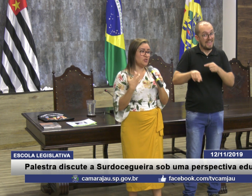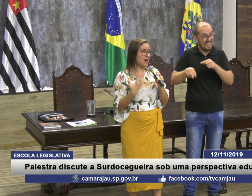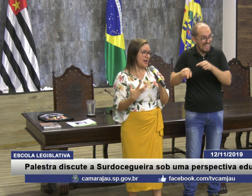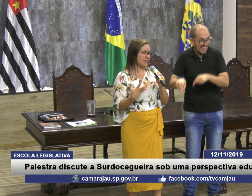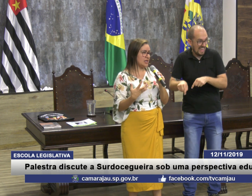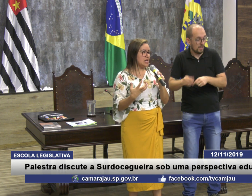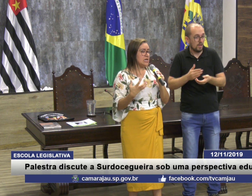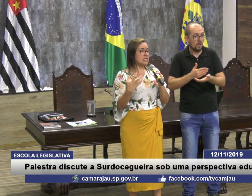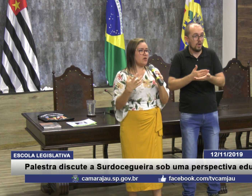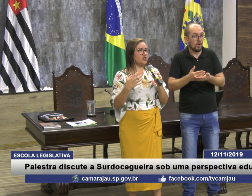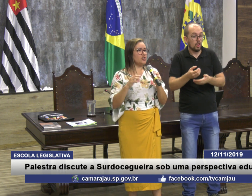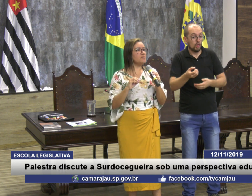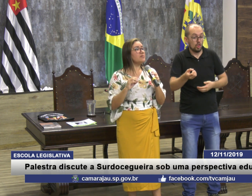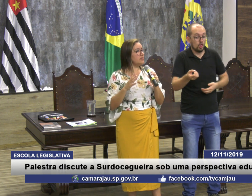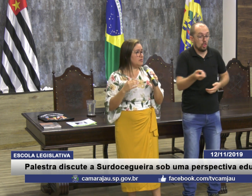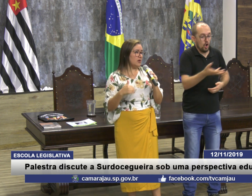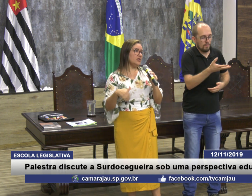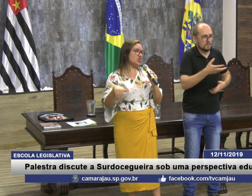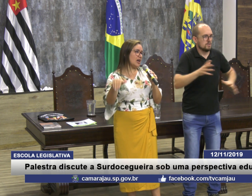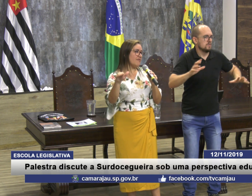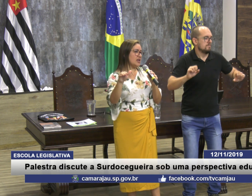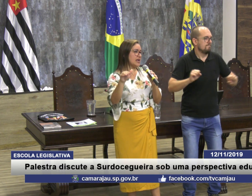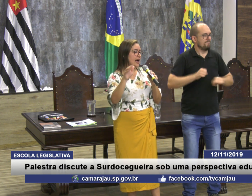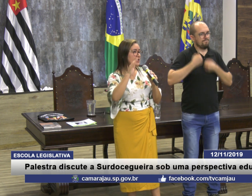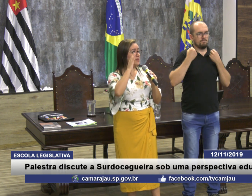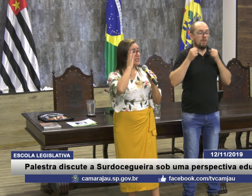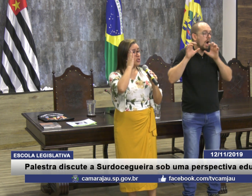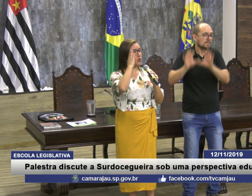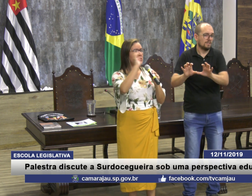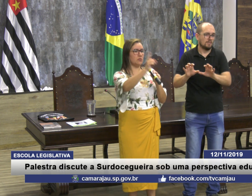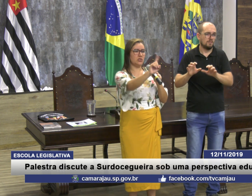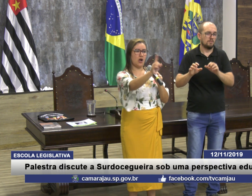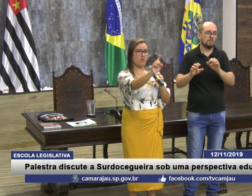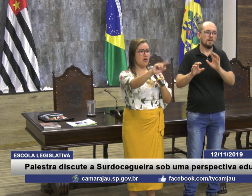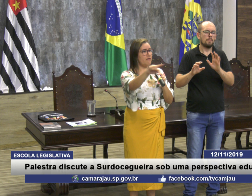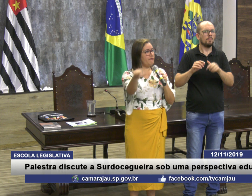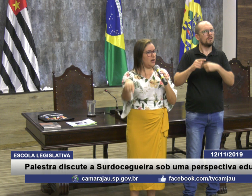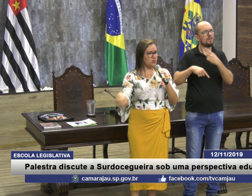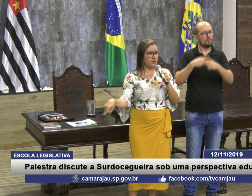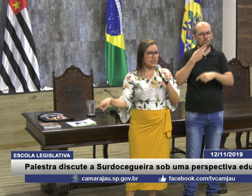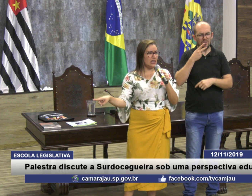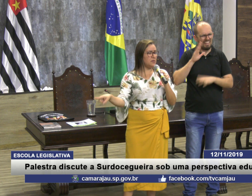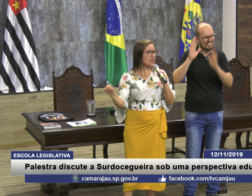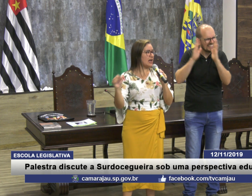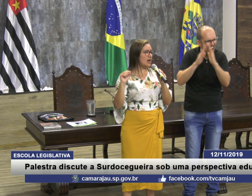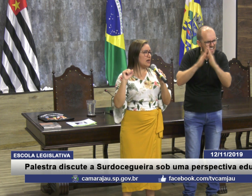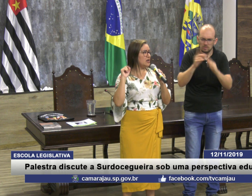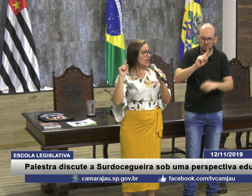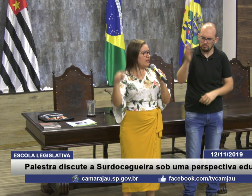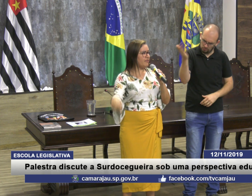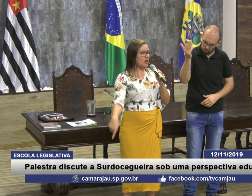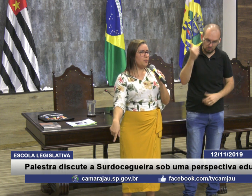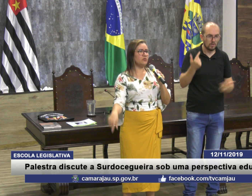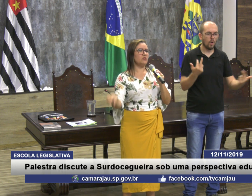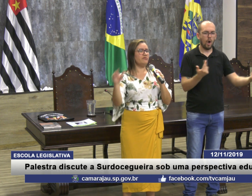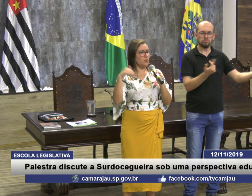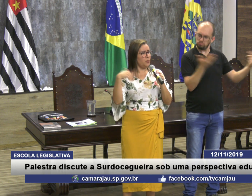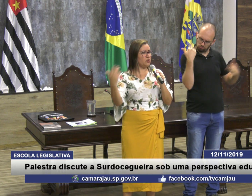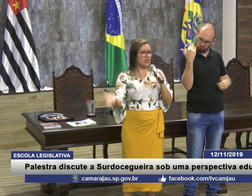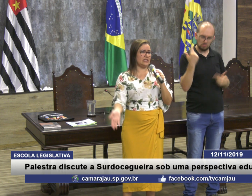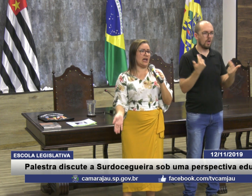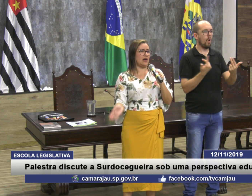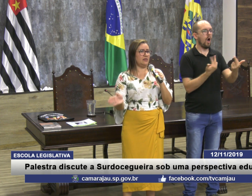desestabilizava demais. Então, a gente deixava ele em casa, mas aí nós começamos, não, vamos fazer ele brincar,